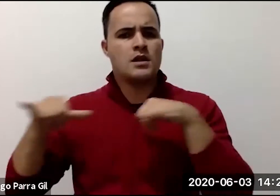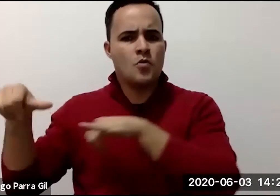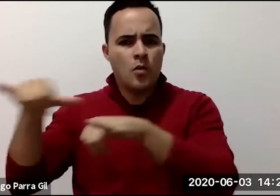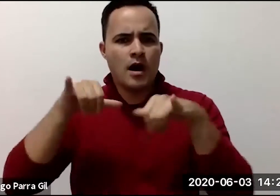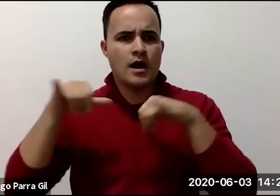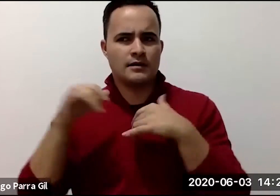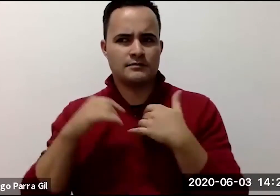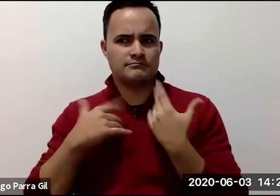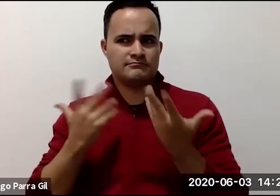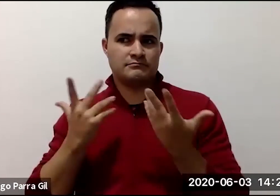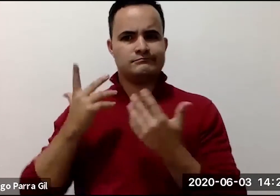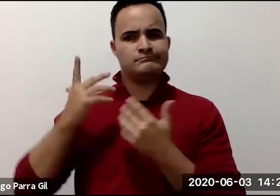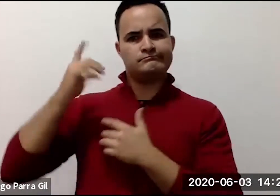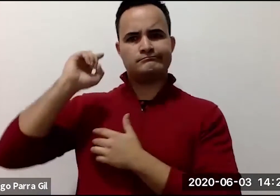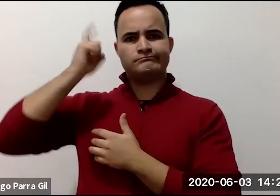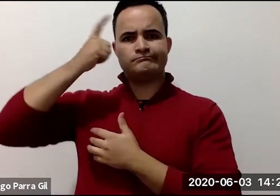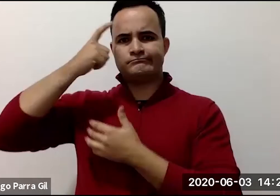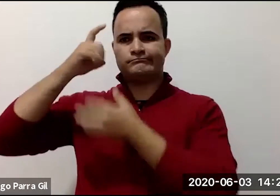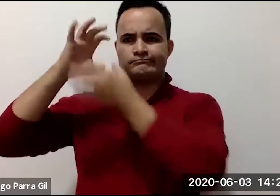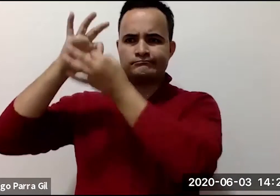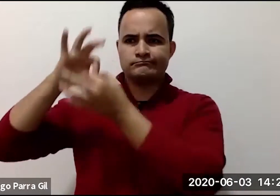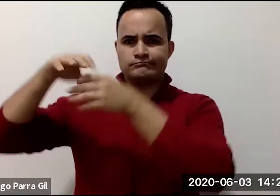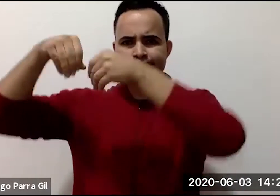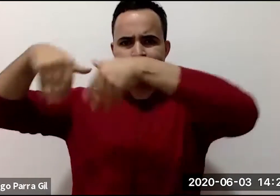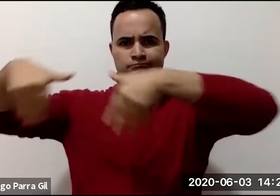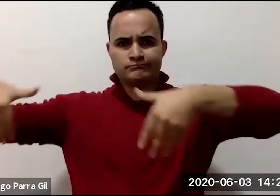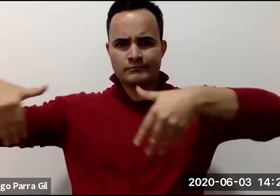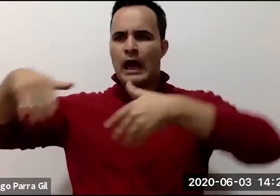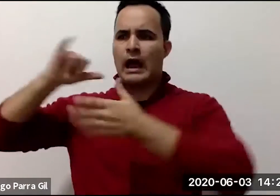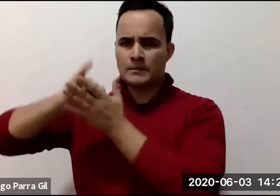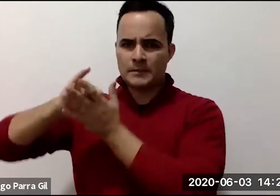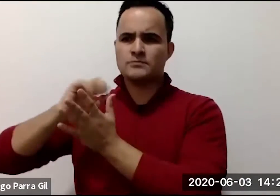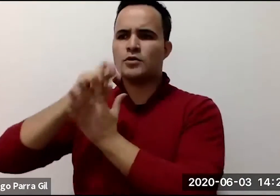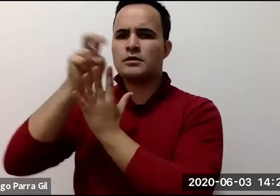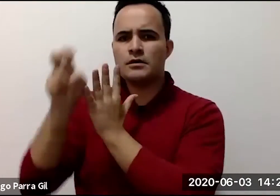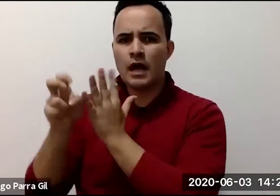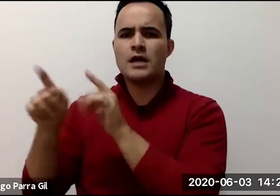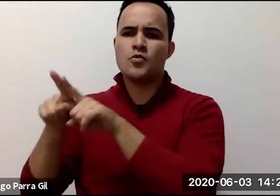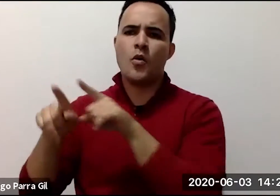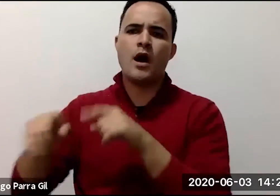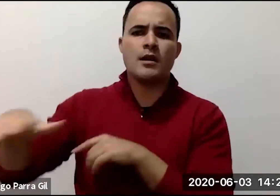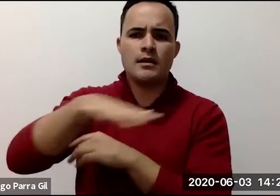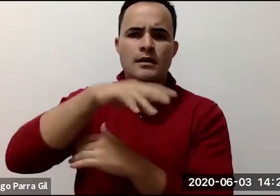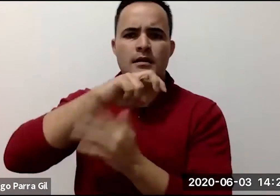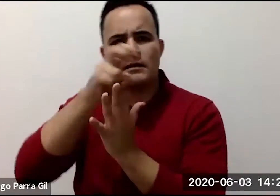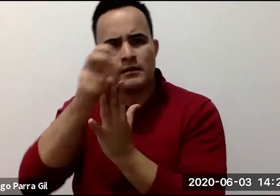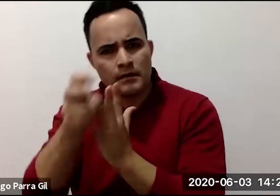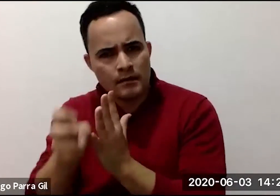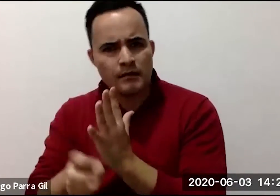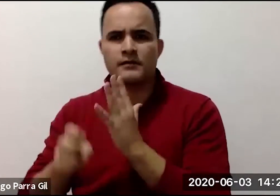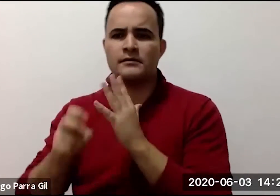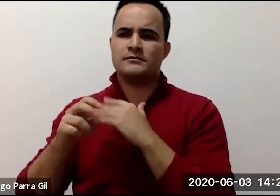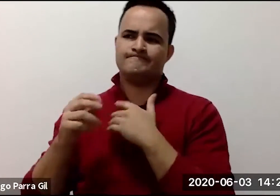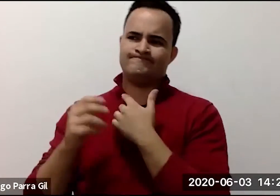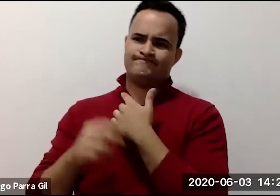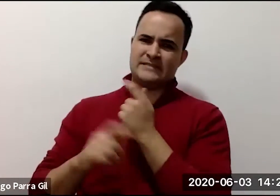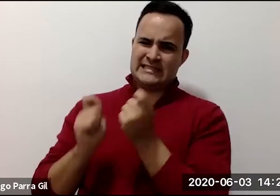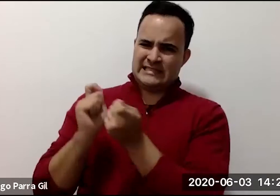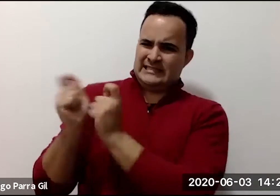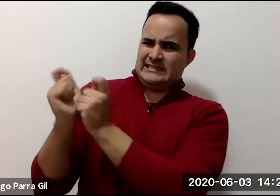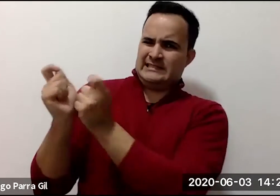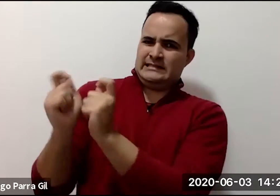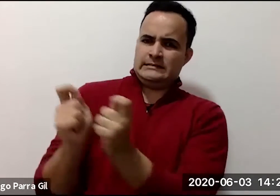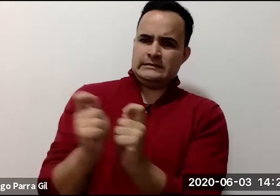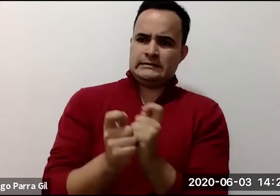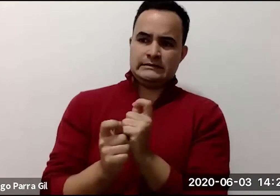procedimientos burocráticos, etcétera. Me parece que el desobedecerlos o tratarlos de ajustar me parece algo muy importante hoy en